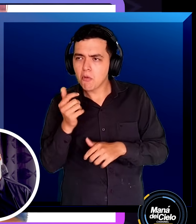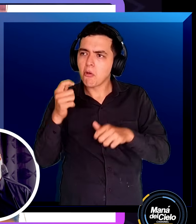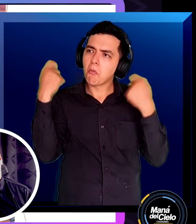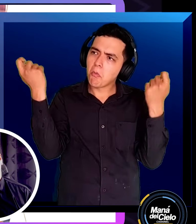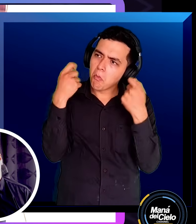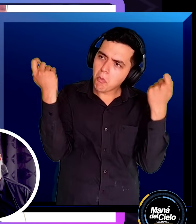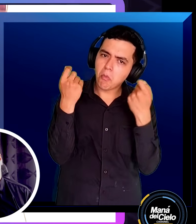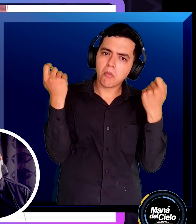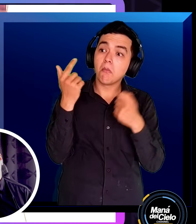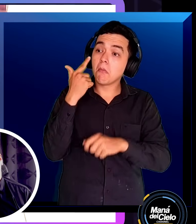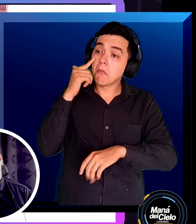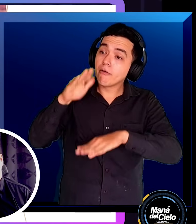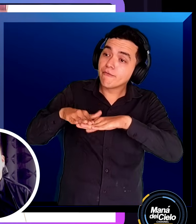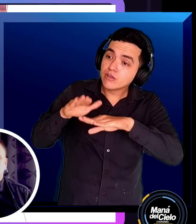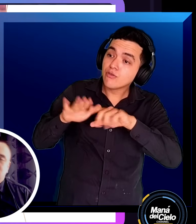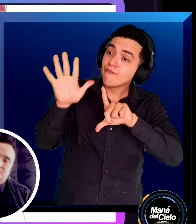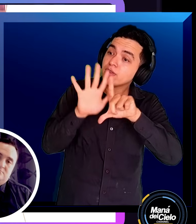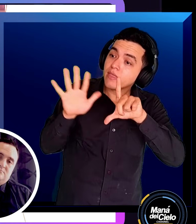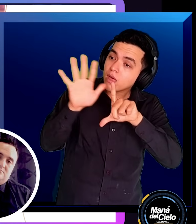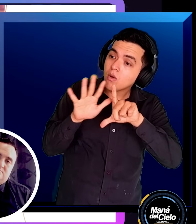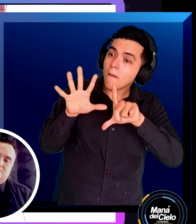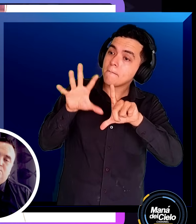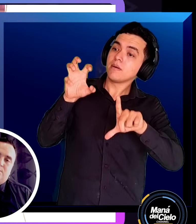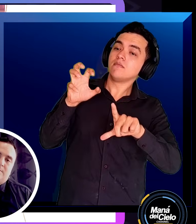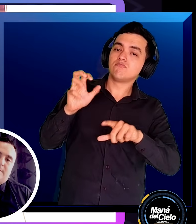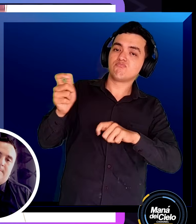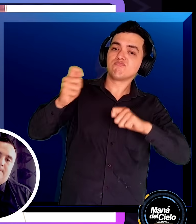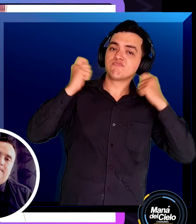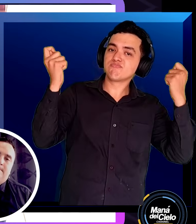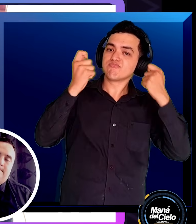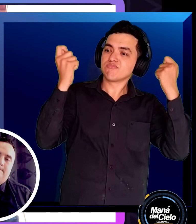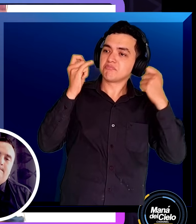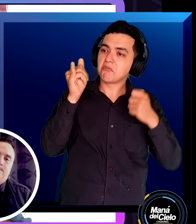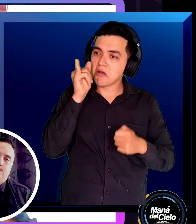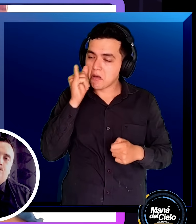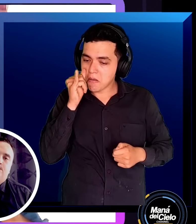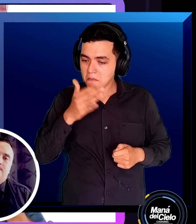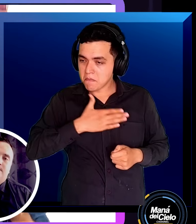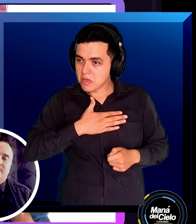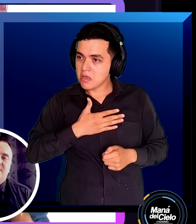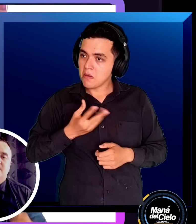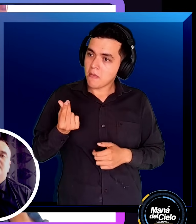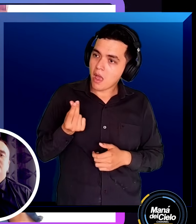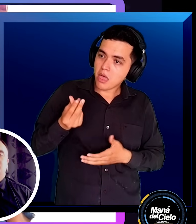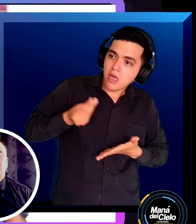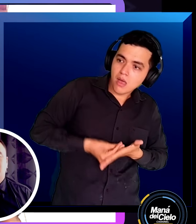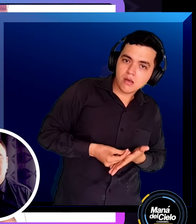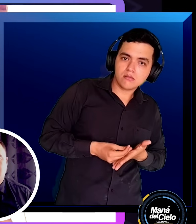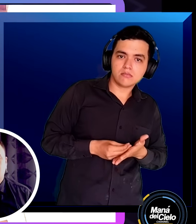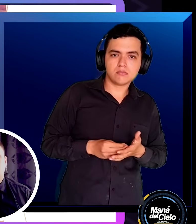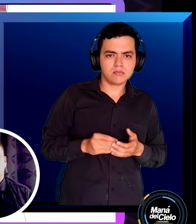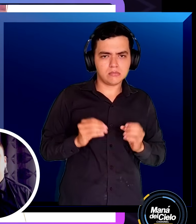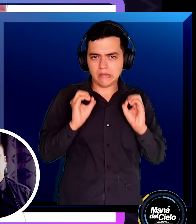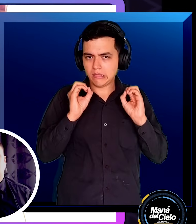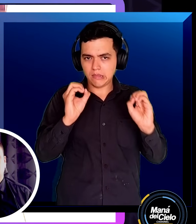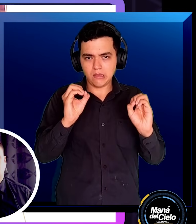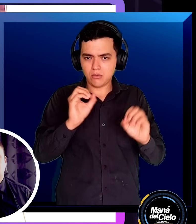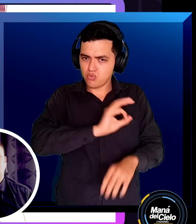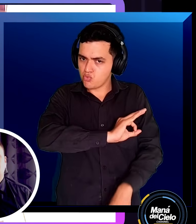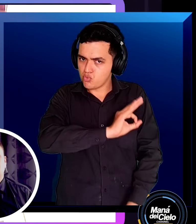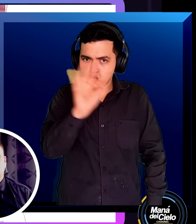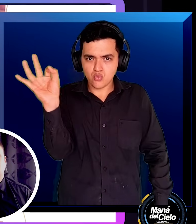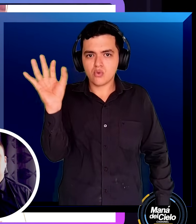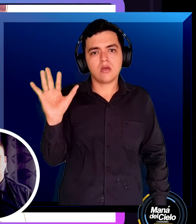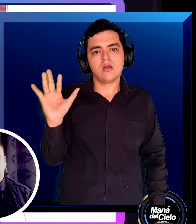que hoy no haya redes sociales, que me dejen estar como un poco más libre. Pero sí me he dado cuenta que lo